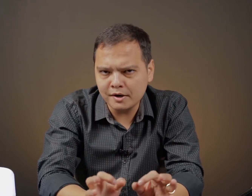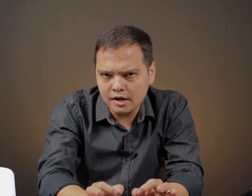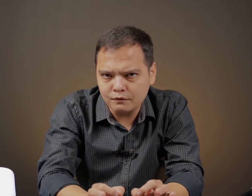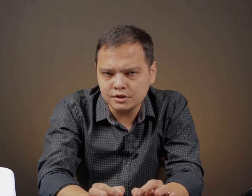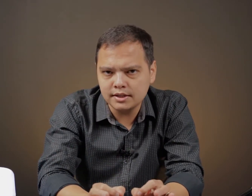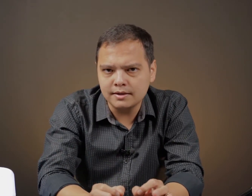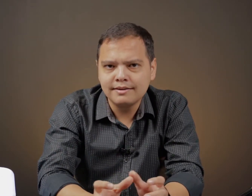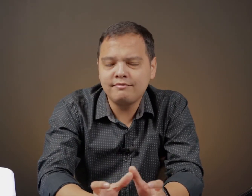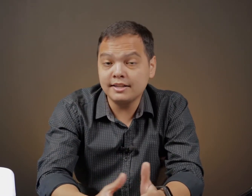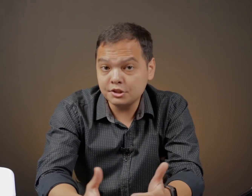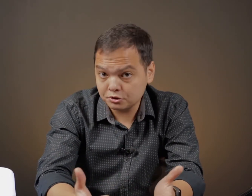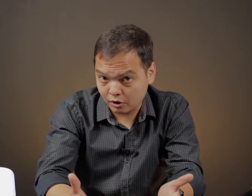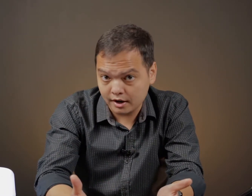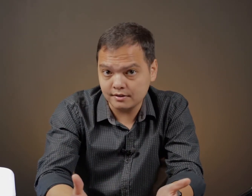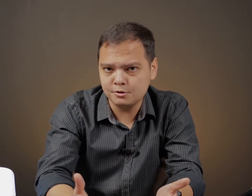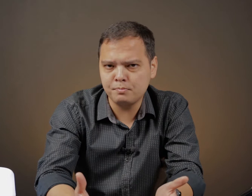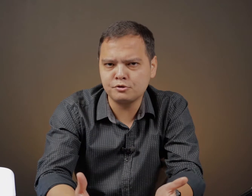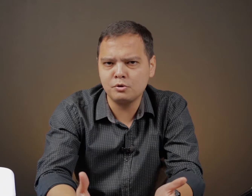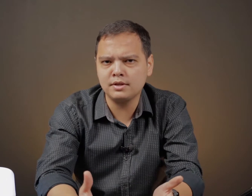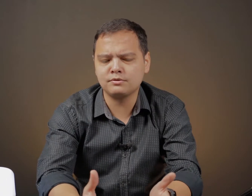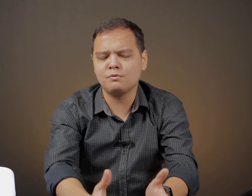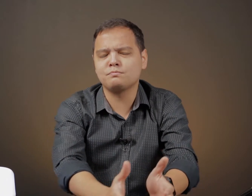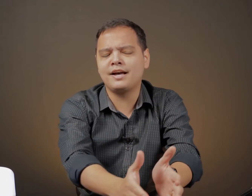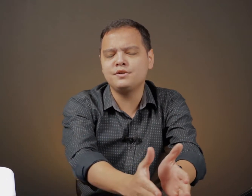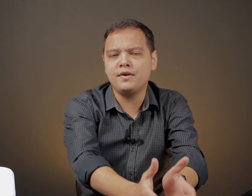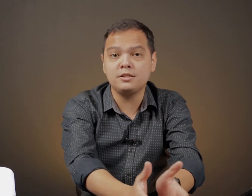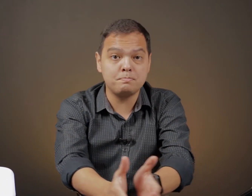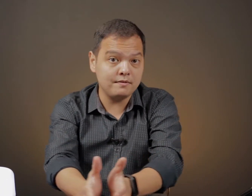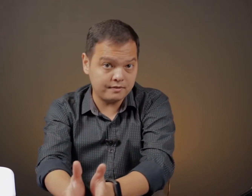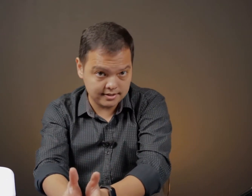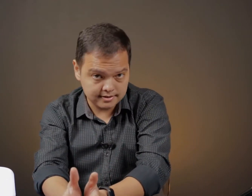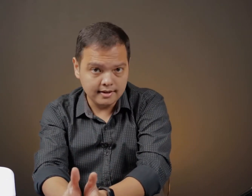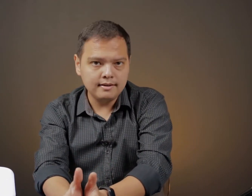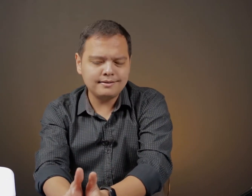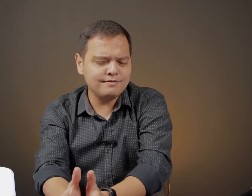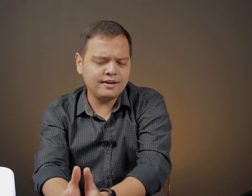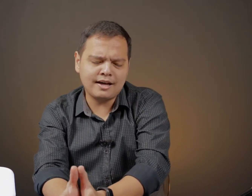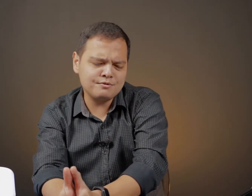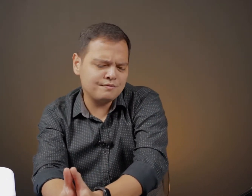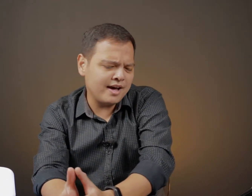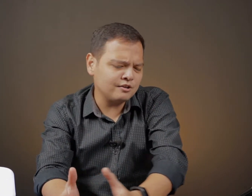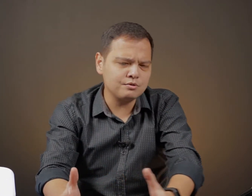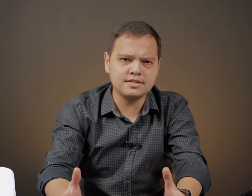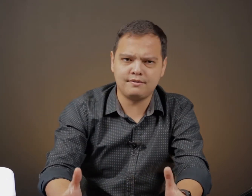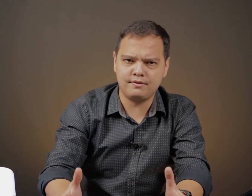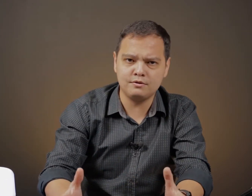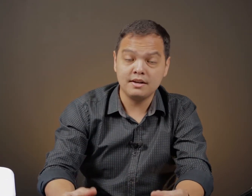compartilhar com você várias histórias de pessoas com os mais diferentes perfis que enfrentaram diversos desafios, mas